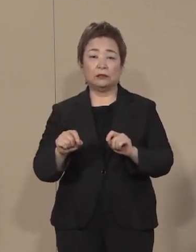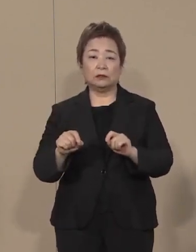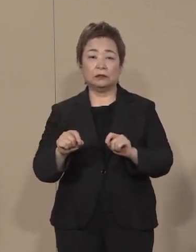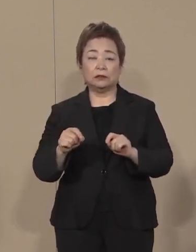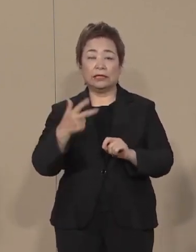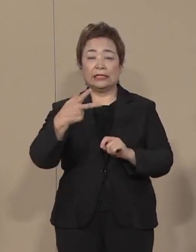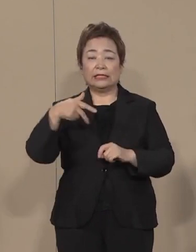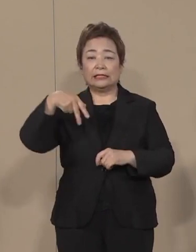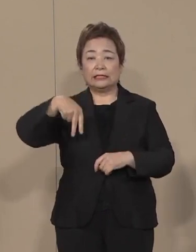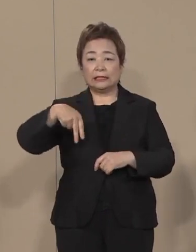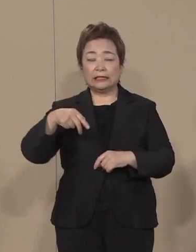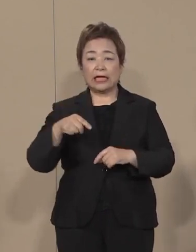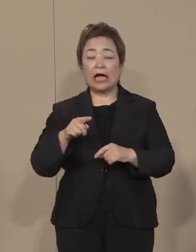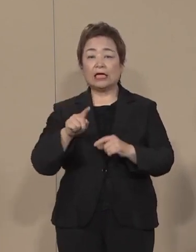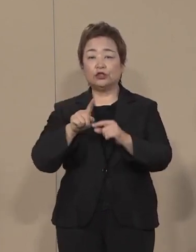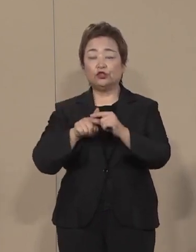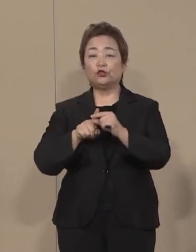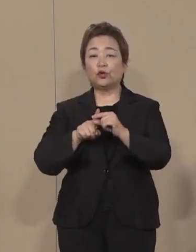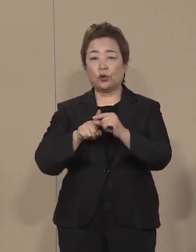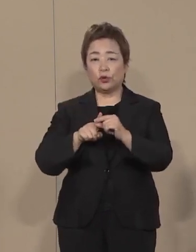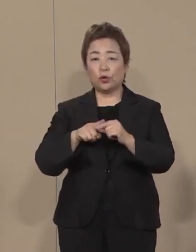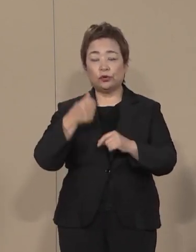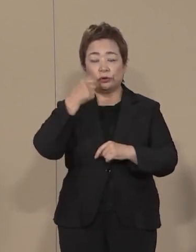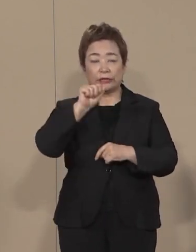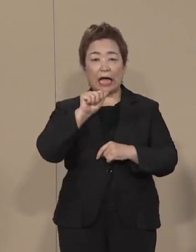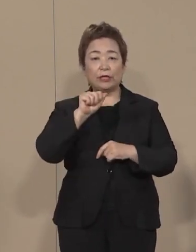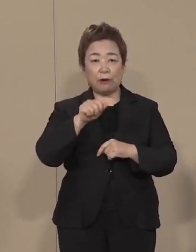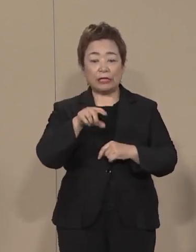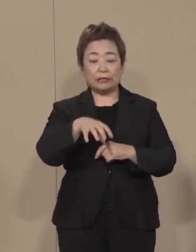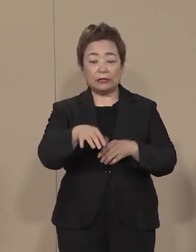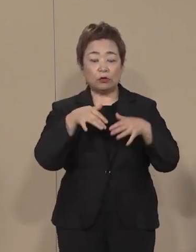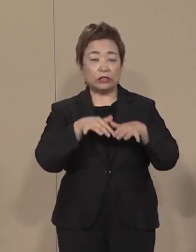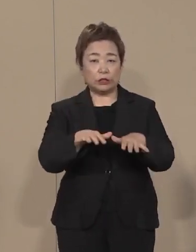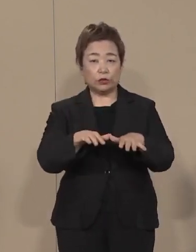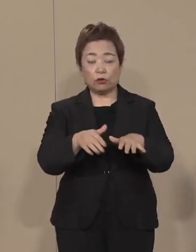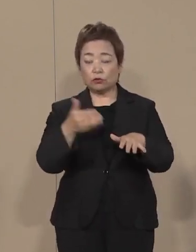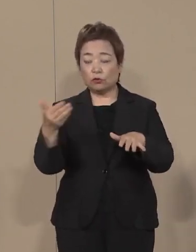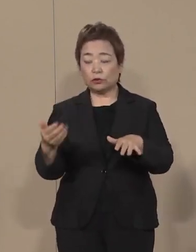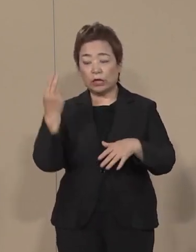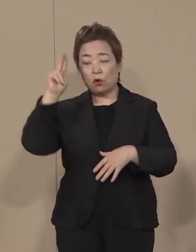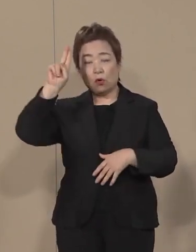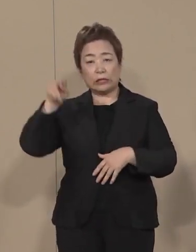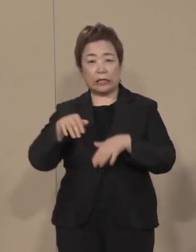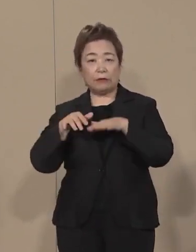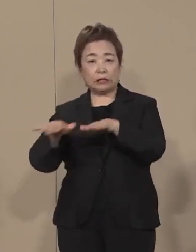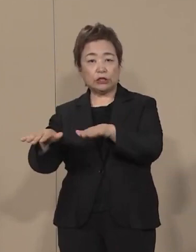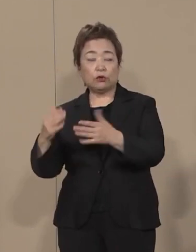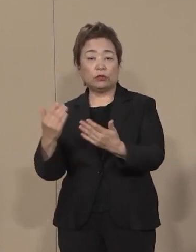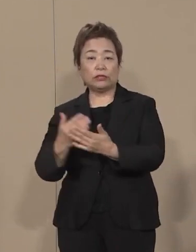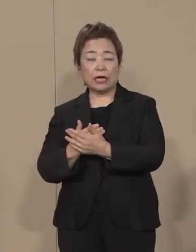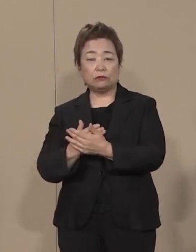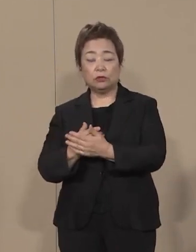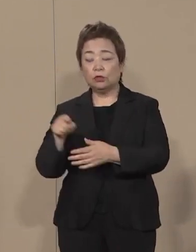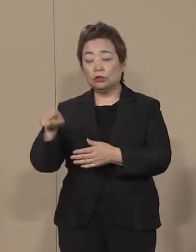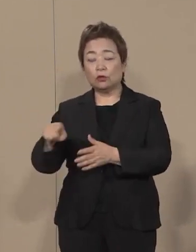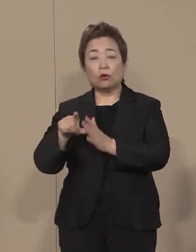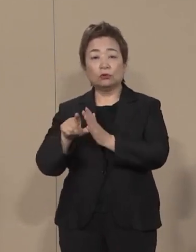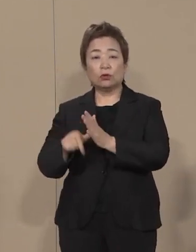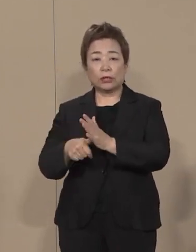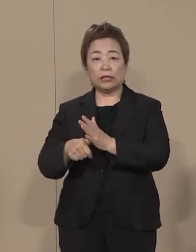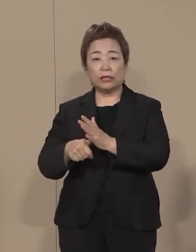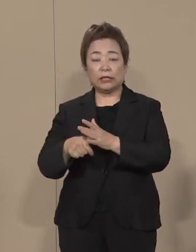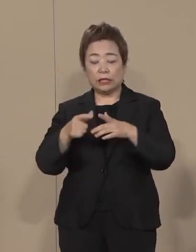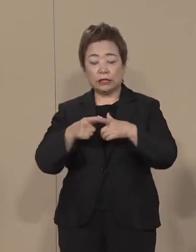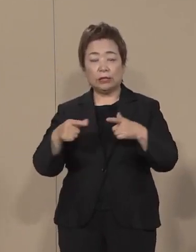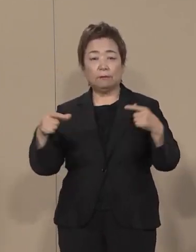中共による台湾侵攻そしてその次は沖縄振興となりますその時